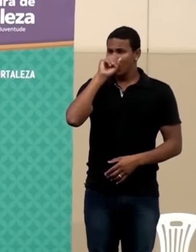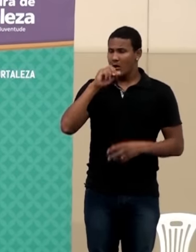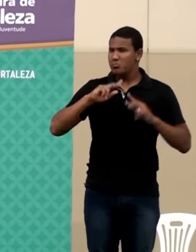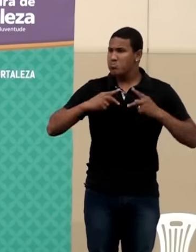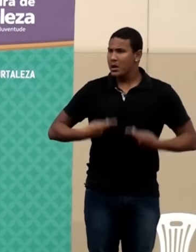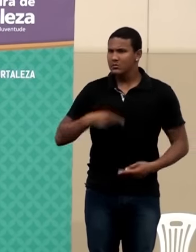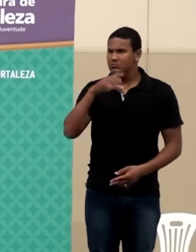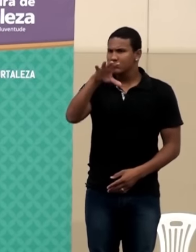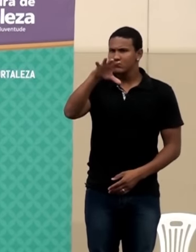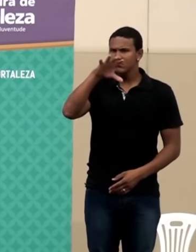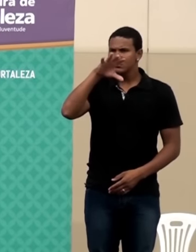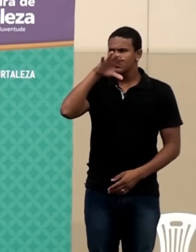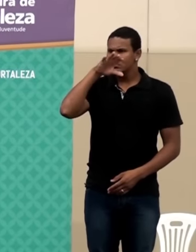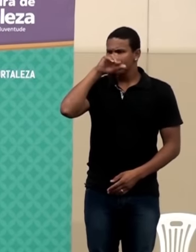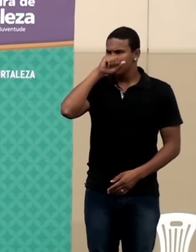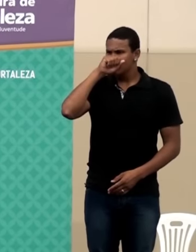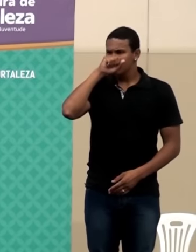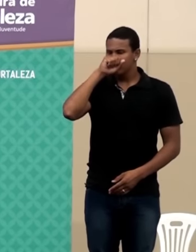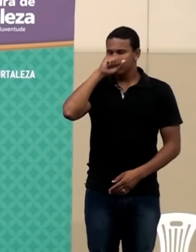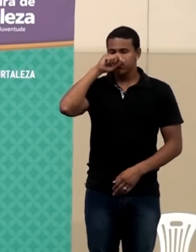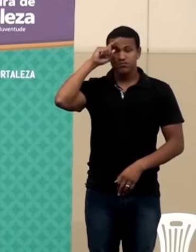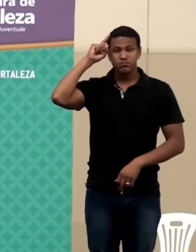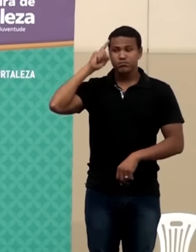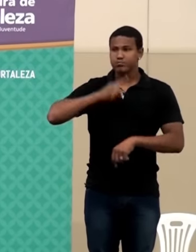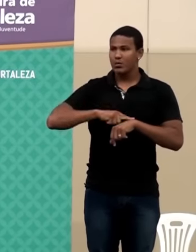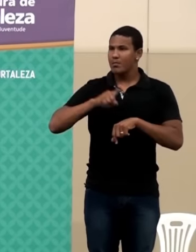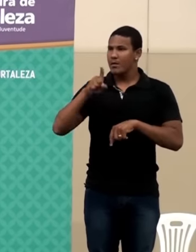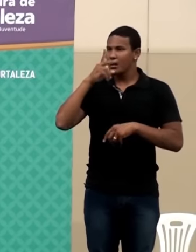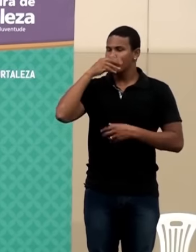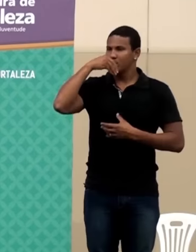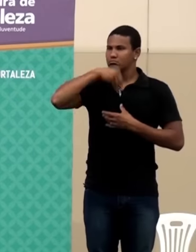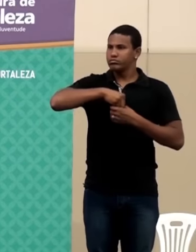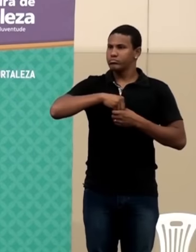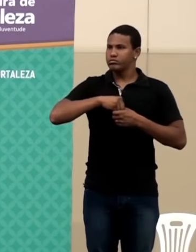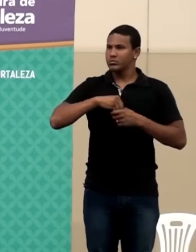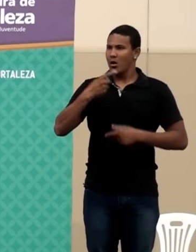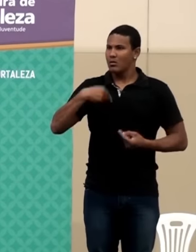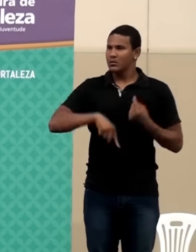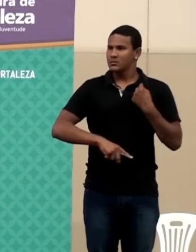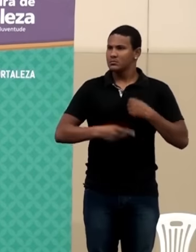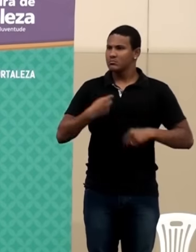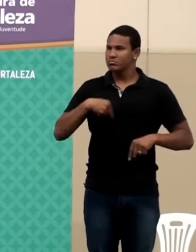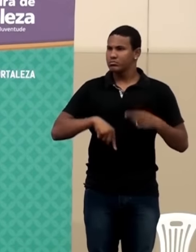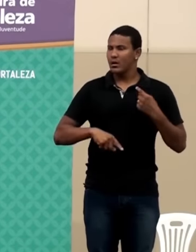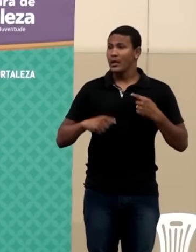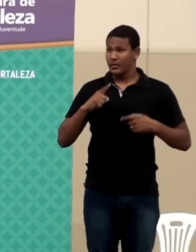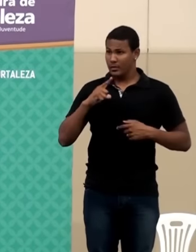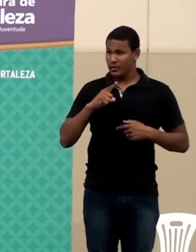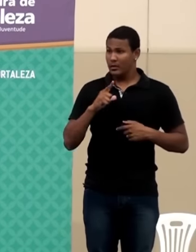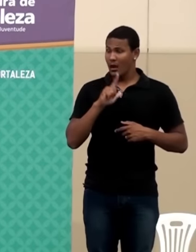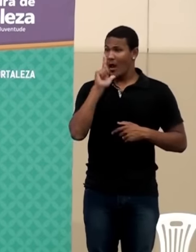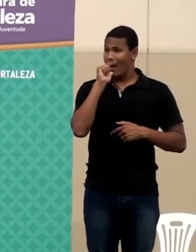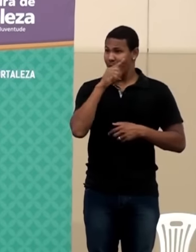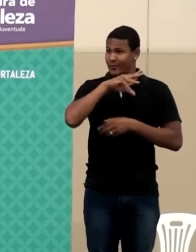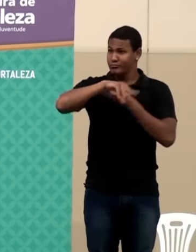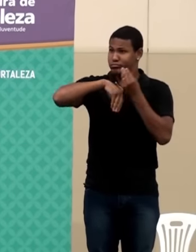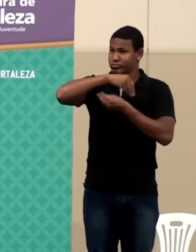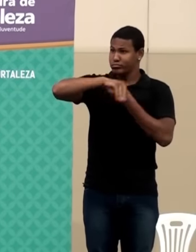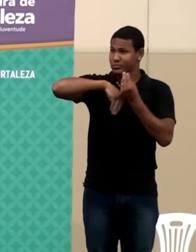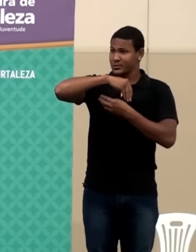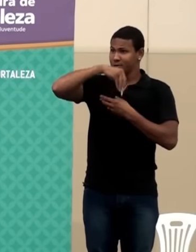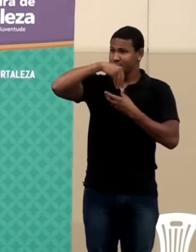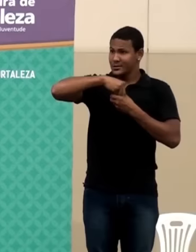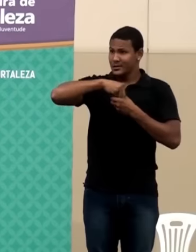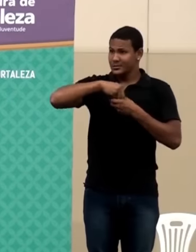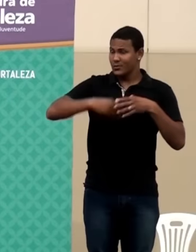nas condições ambientes, esse ácido entra no nosso organismo tem muita água, ele se ioniza, e ao